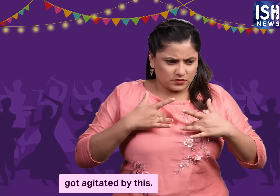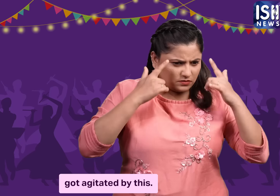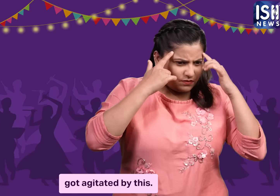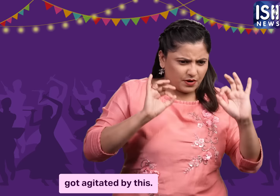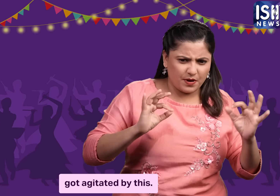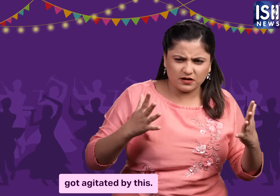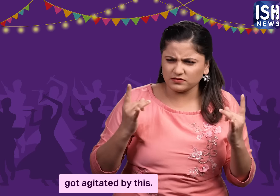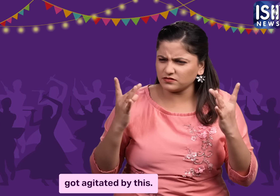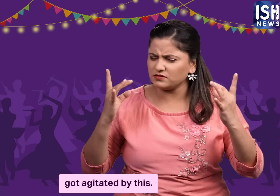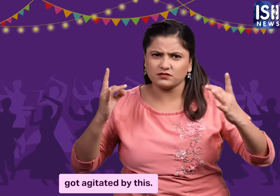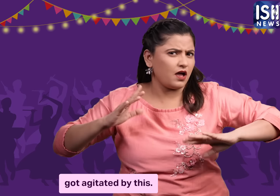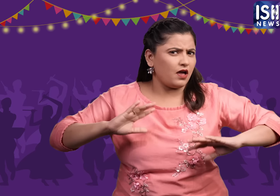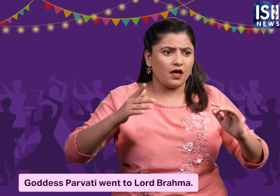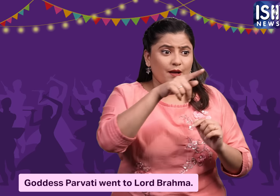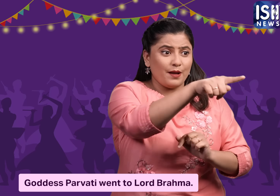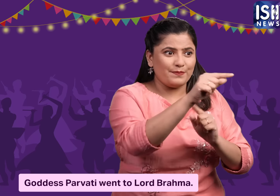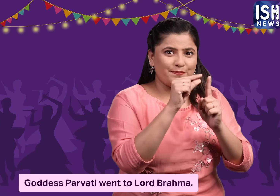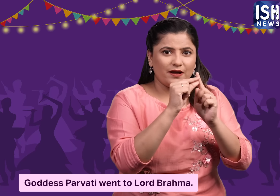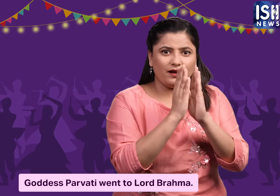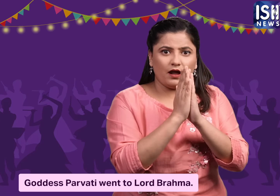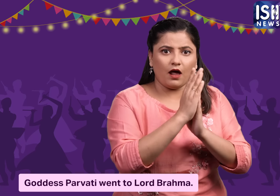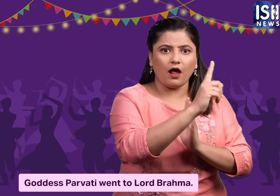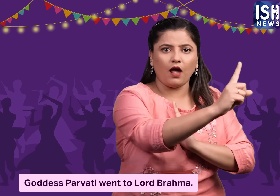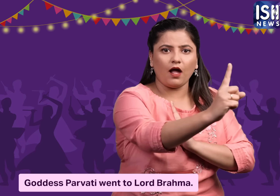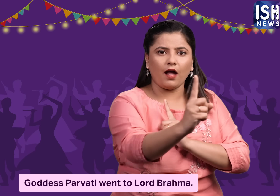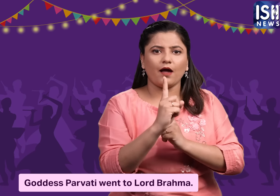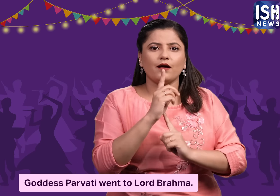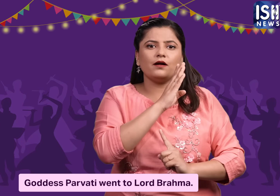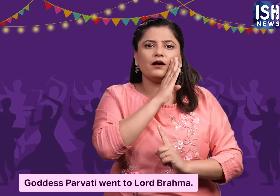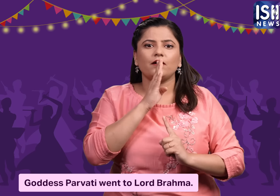इससे उत्तेजित हो गई। देवी पार्वती ब्रह्मदेव के पास गई।